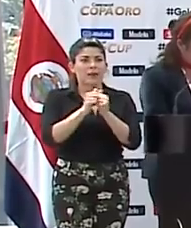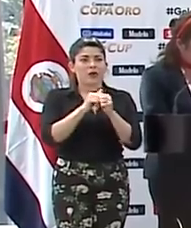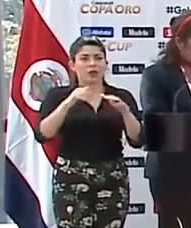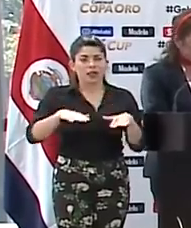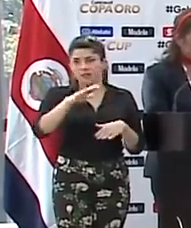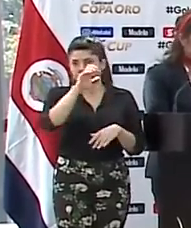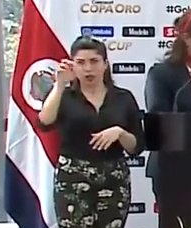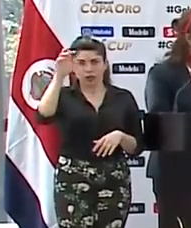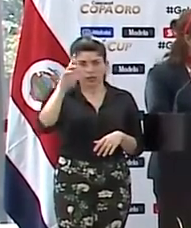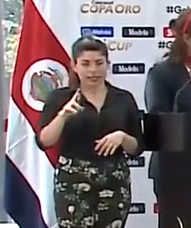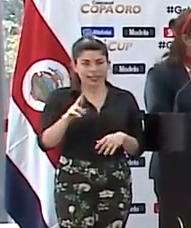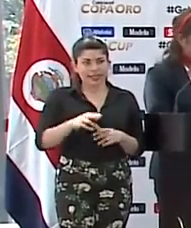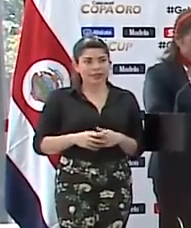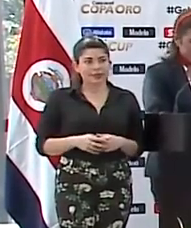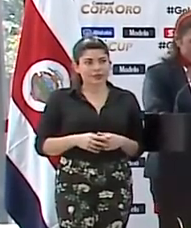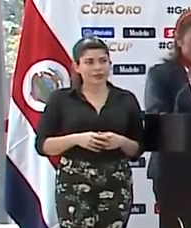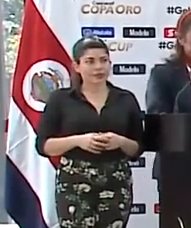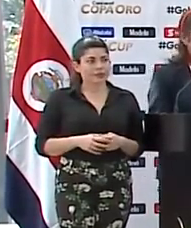Costa Rica.